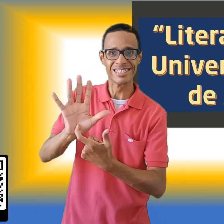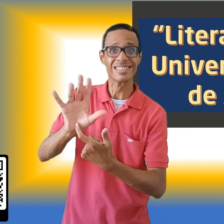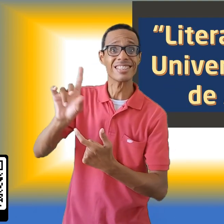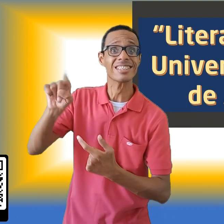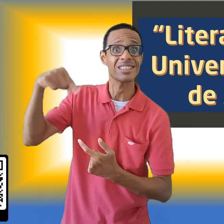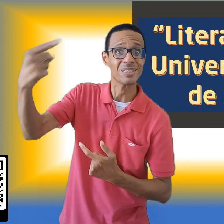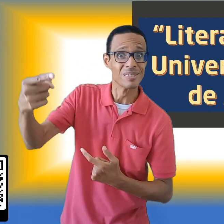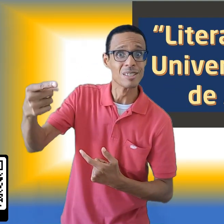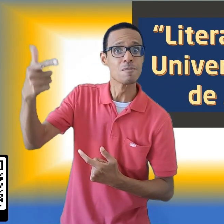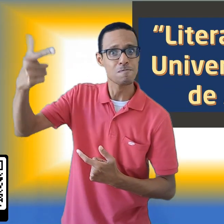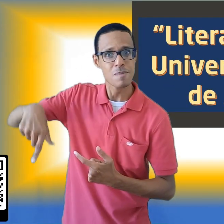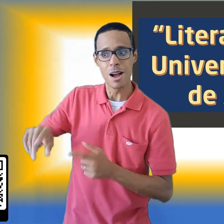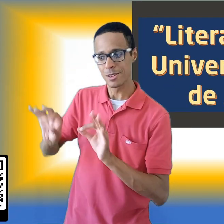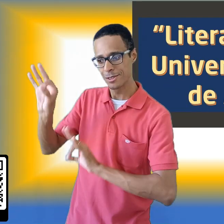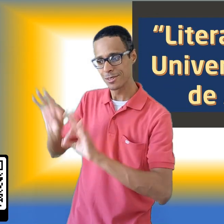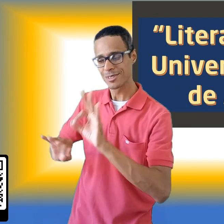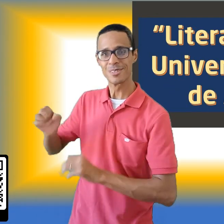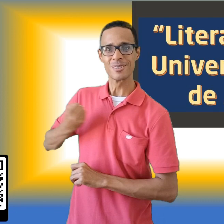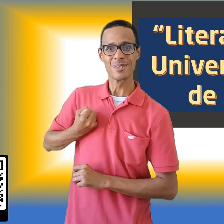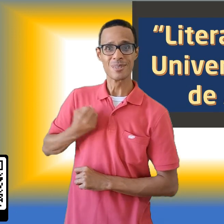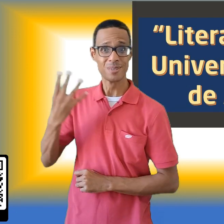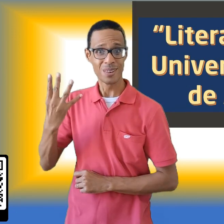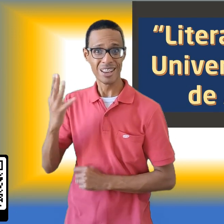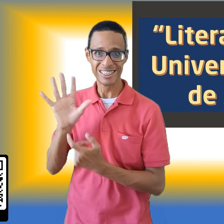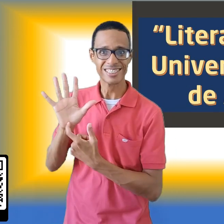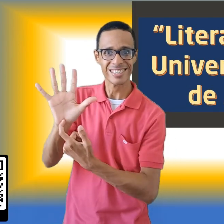estará prontinho para você apreciar os outros títulos.